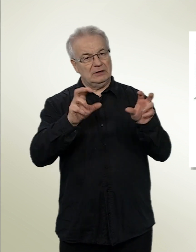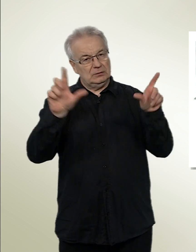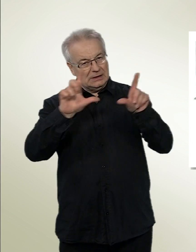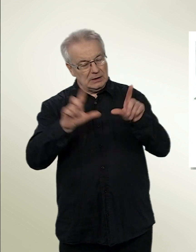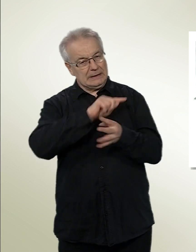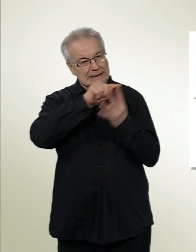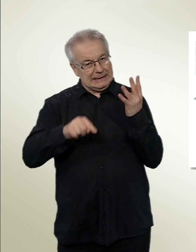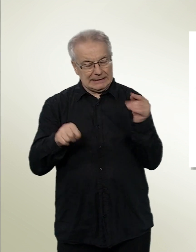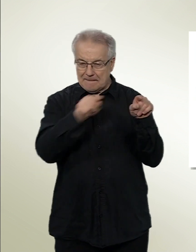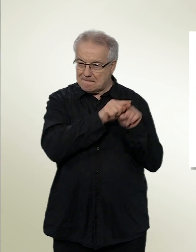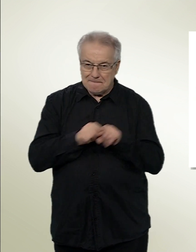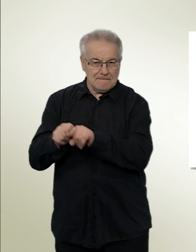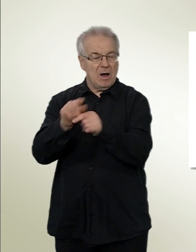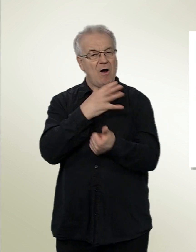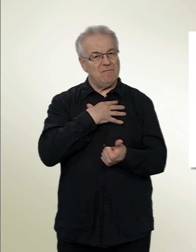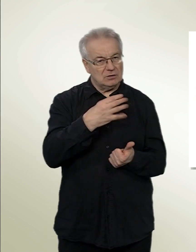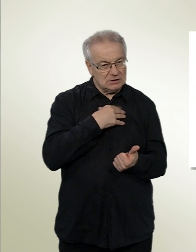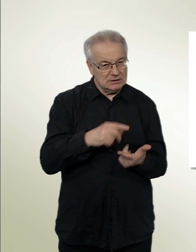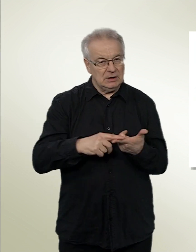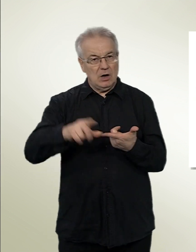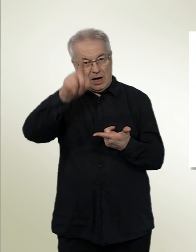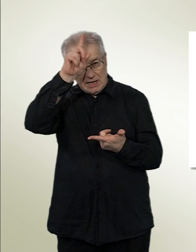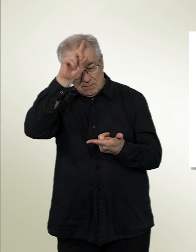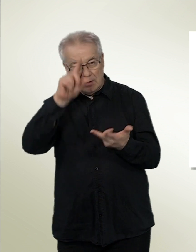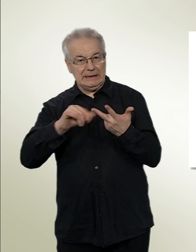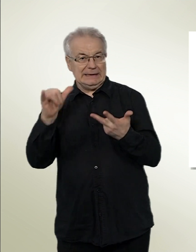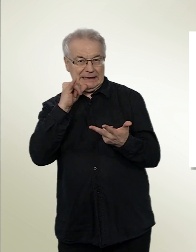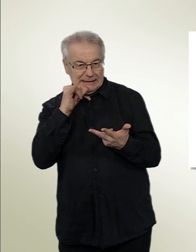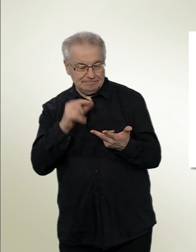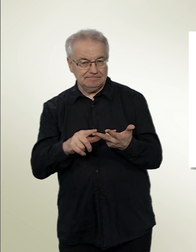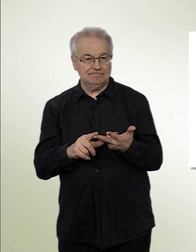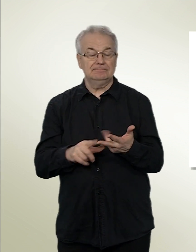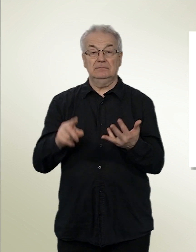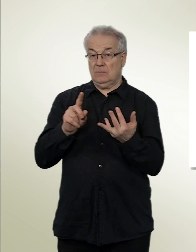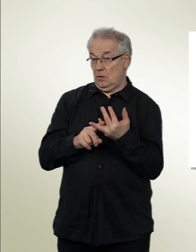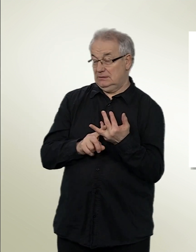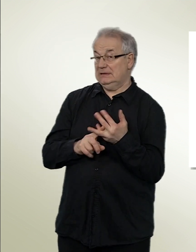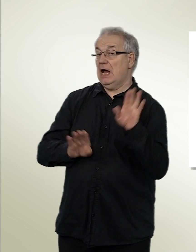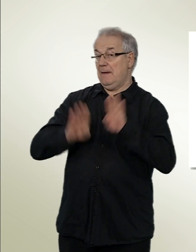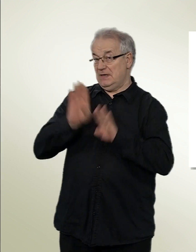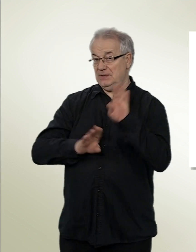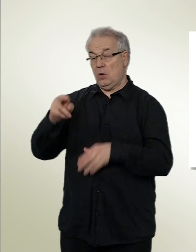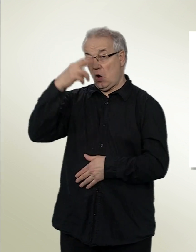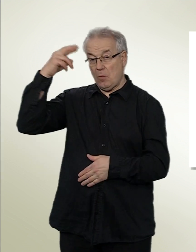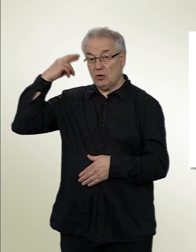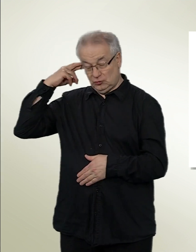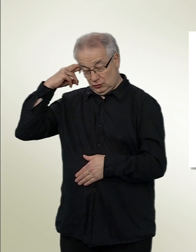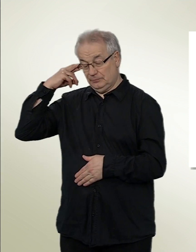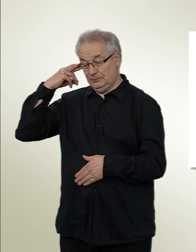qualité identique en français, en allemand et en italien, de même que des émissions en romanche. La redevance pour